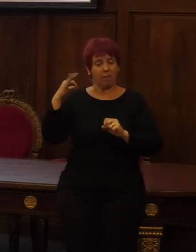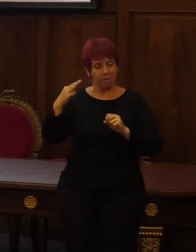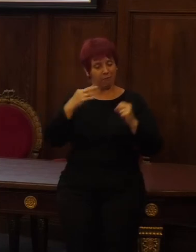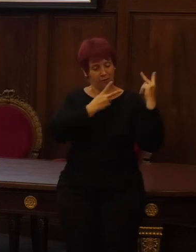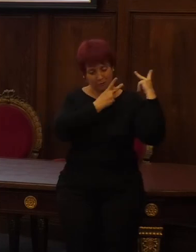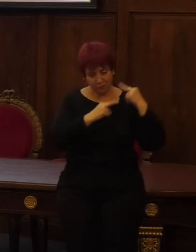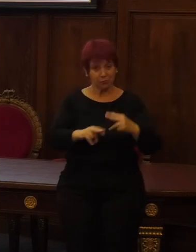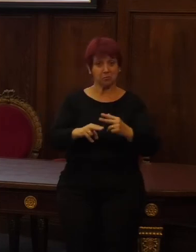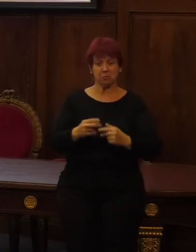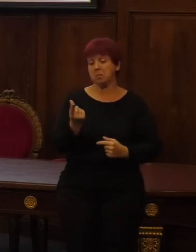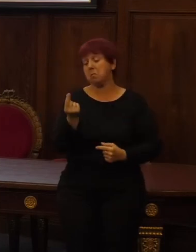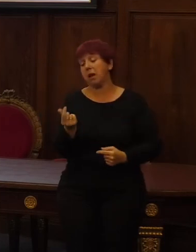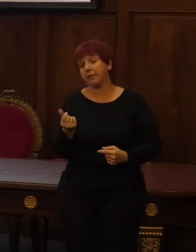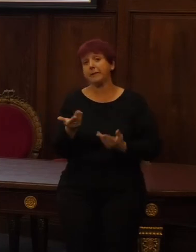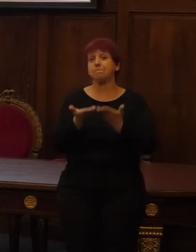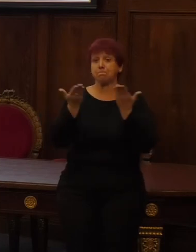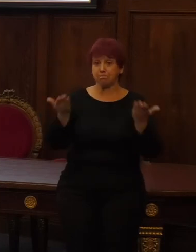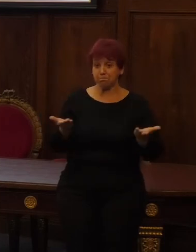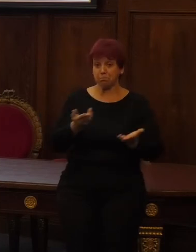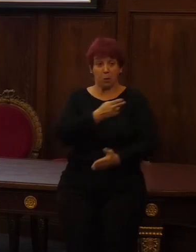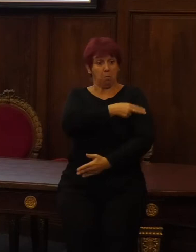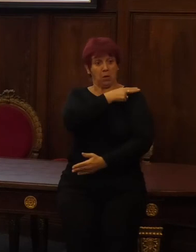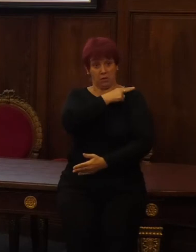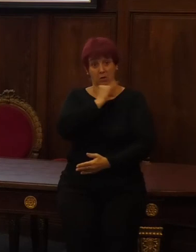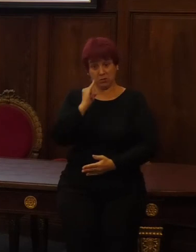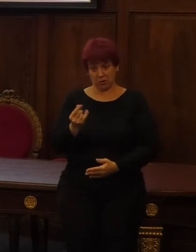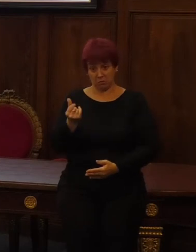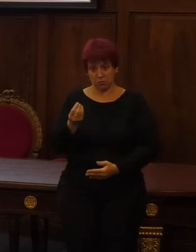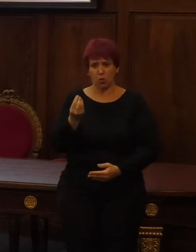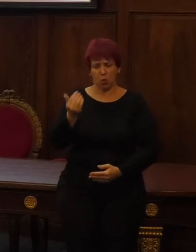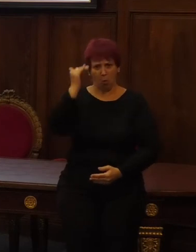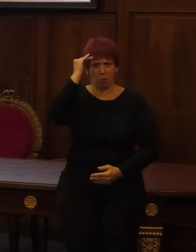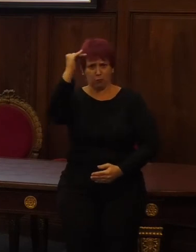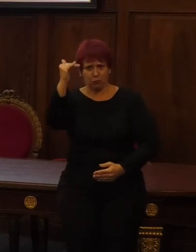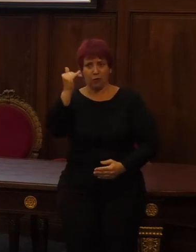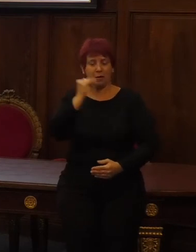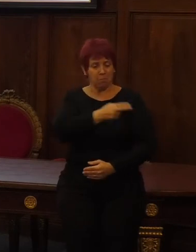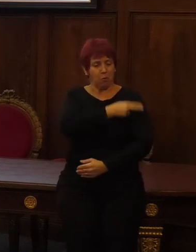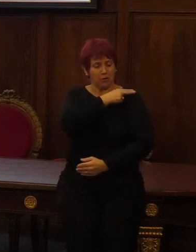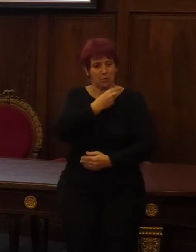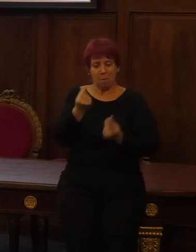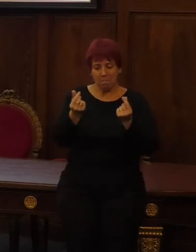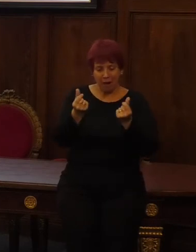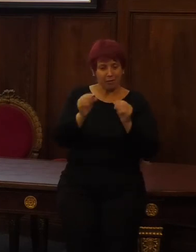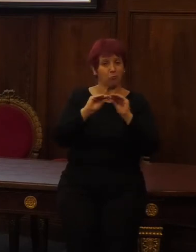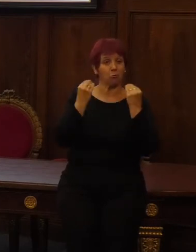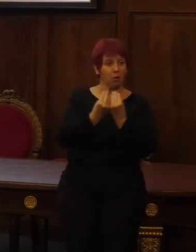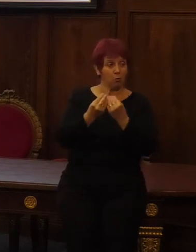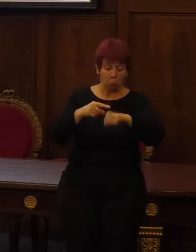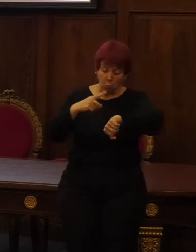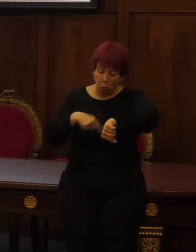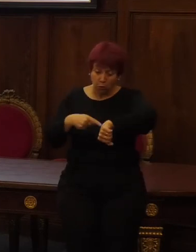sostener. En guita, nuestra posgraduación. En docente, nuestra posgraduación. En